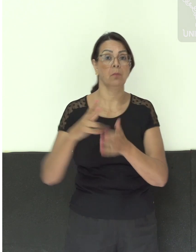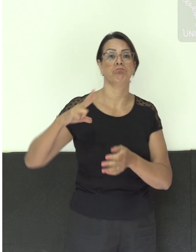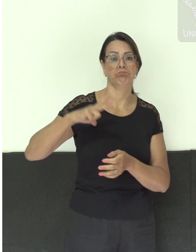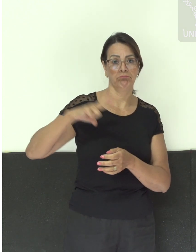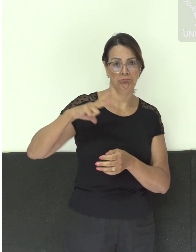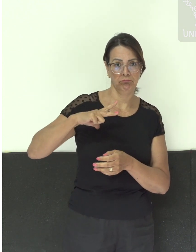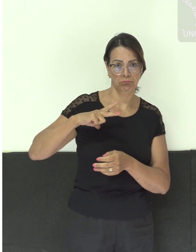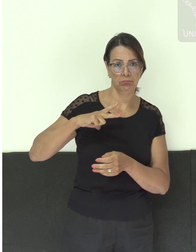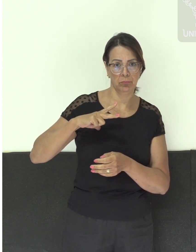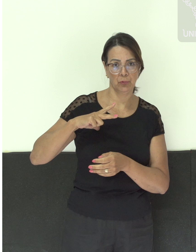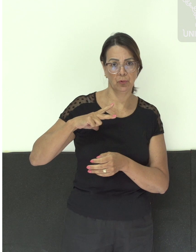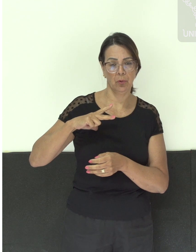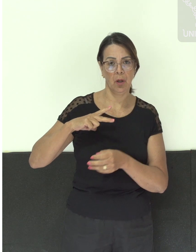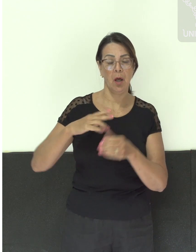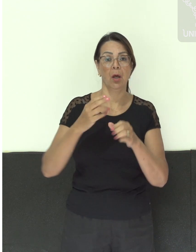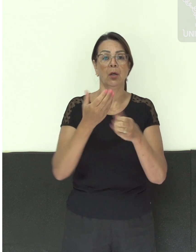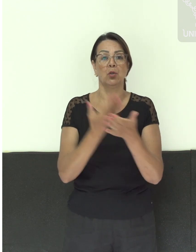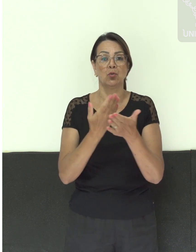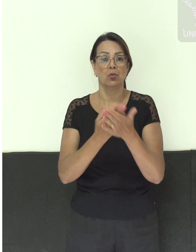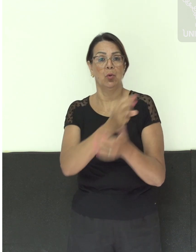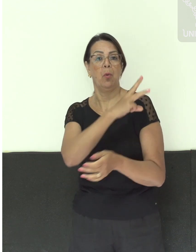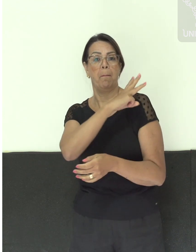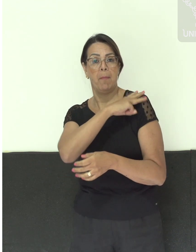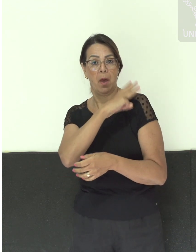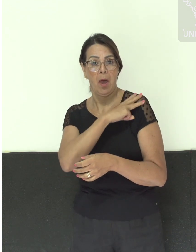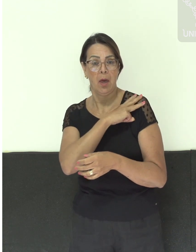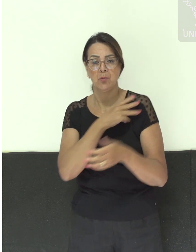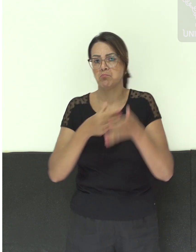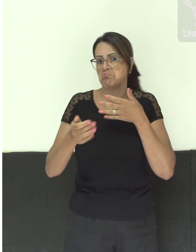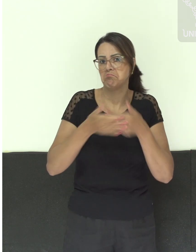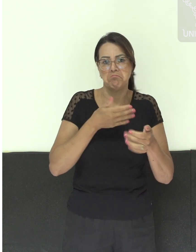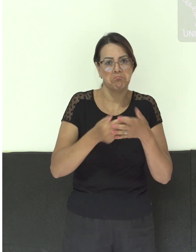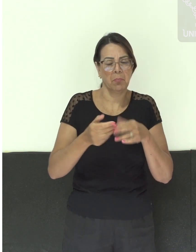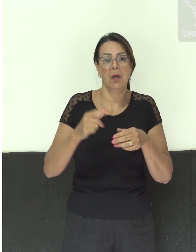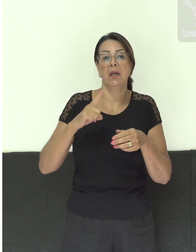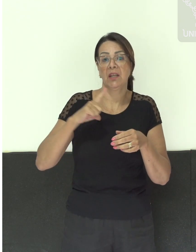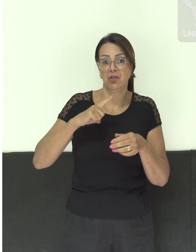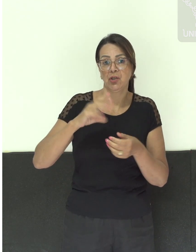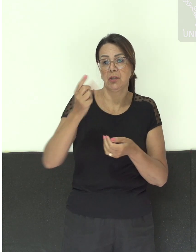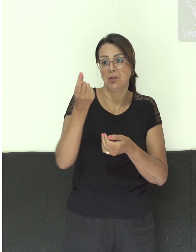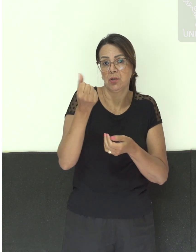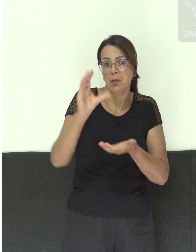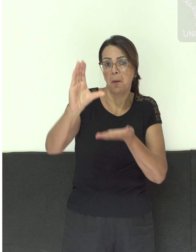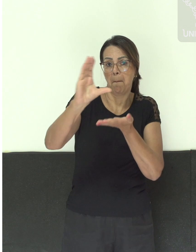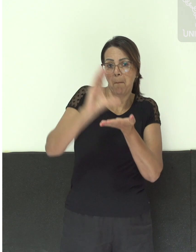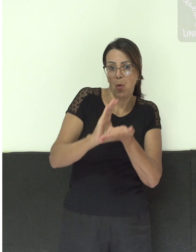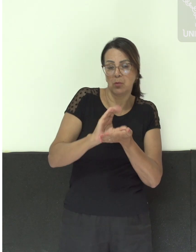particulares parte do ensino médio, independentemente de terem gozado ou não de bolsa.